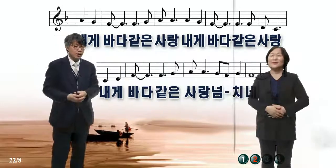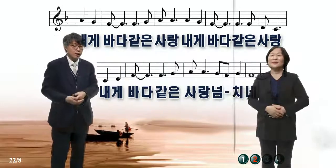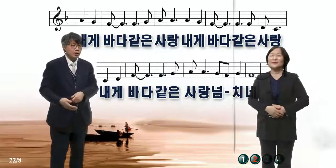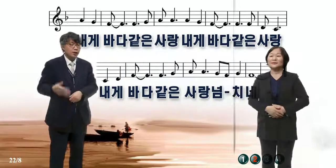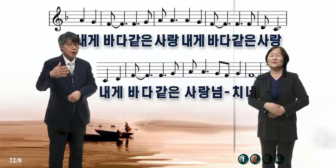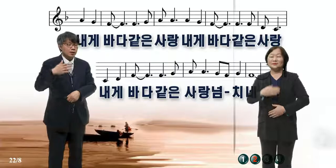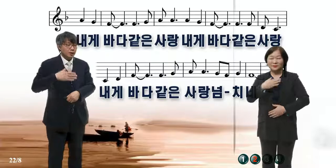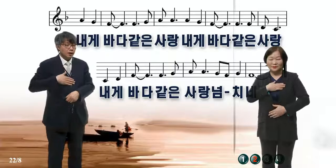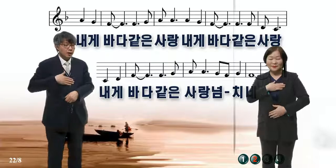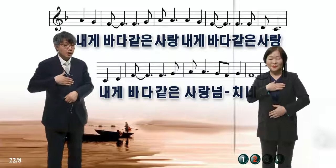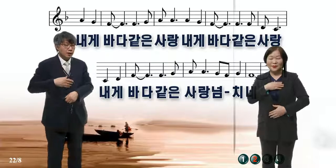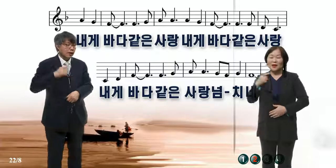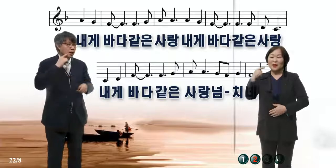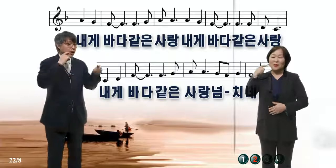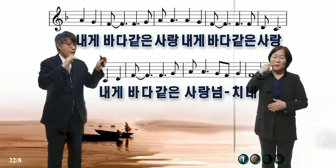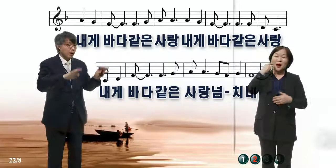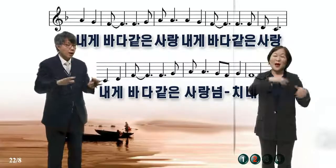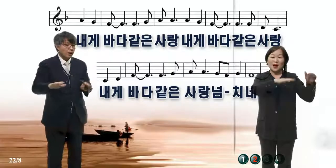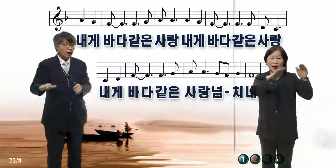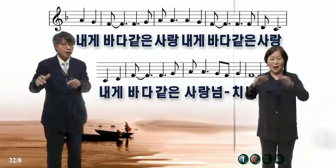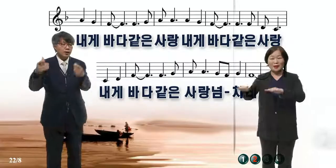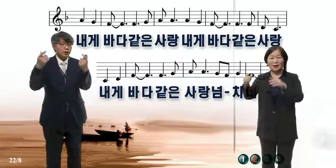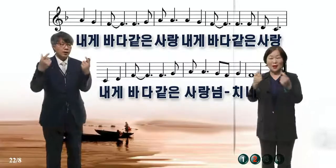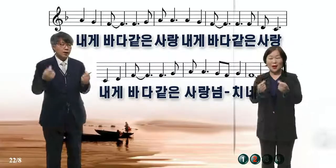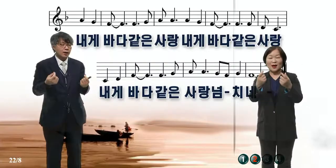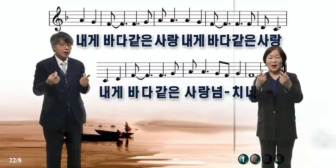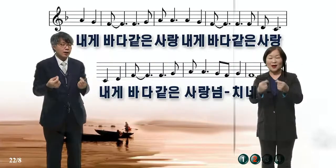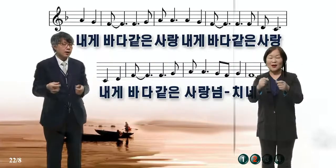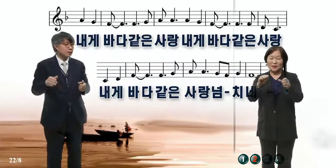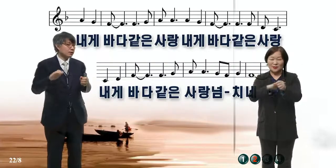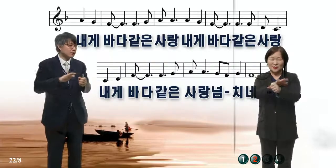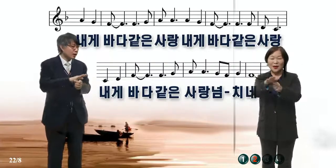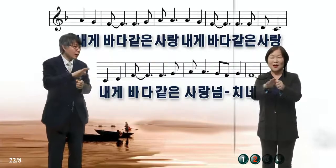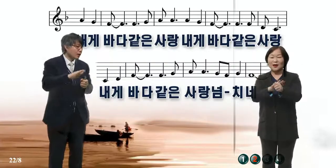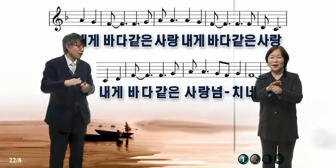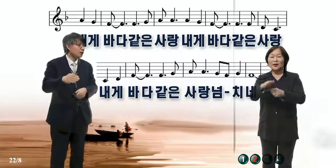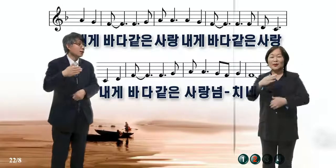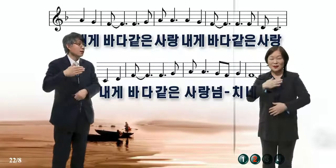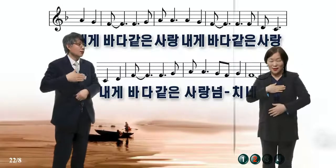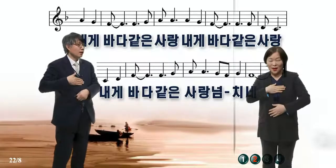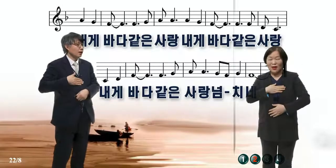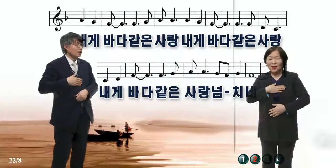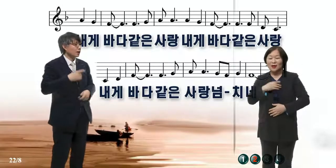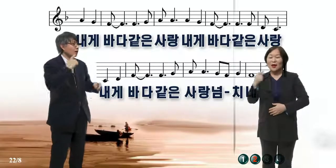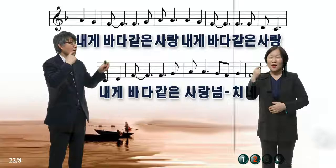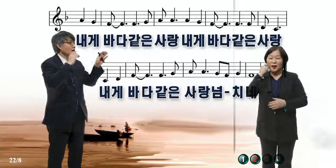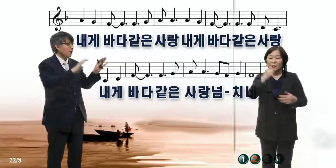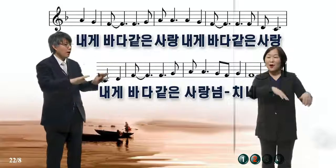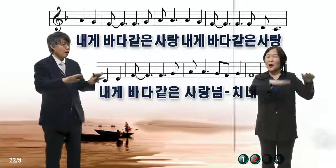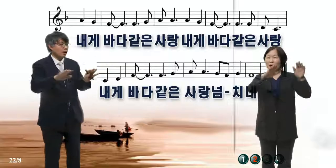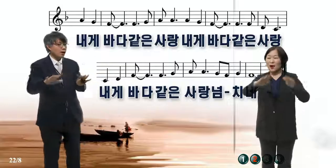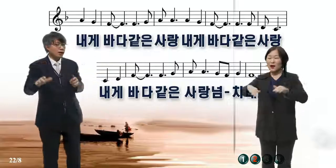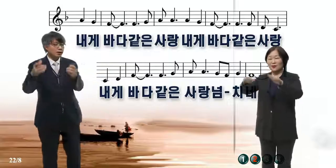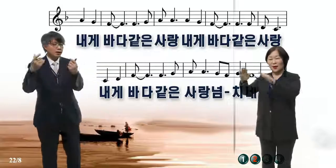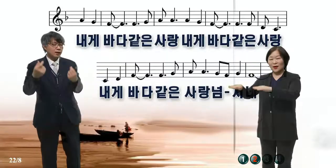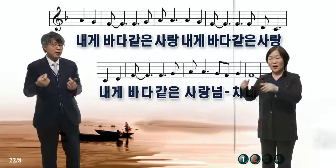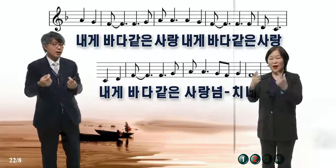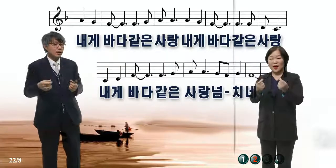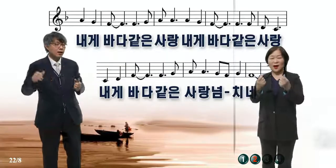넘치네. 내게 바다 같은 사랑. 내게 바다